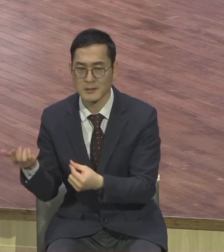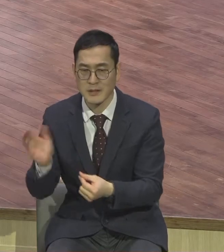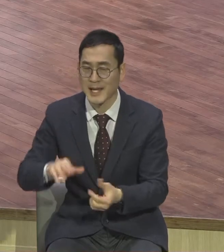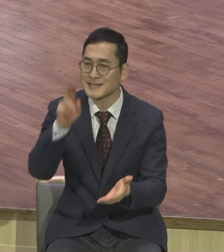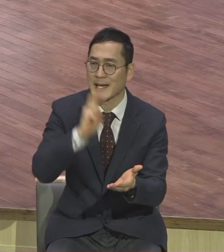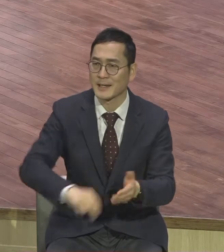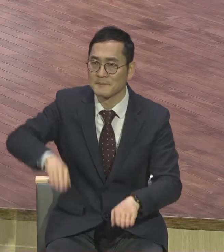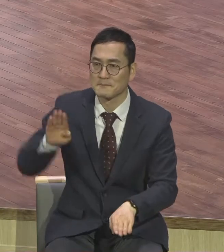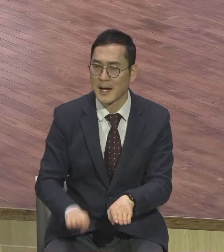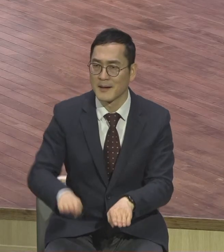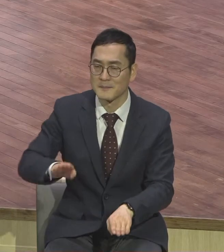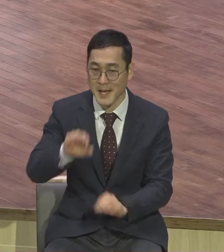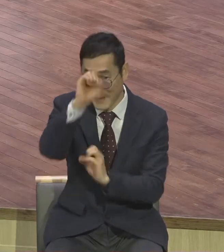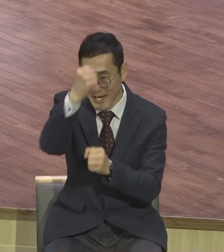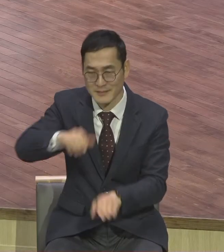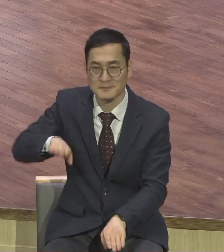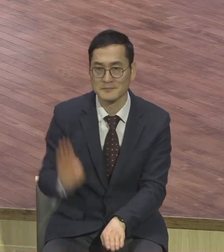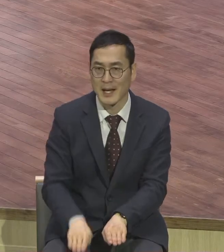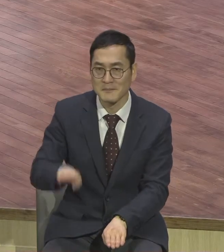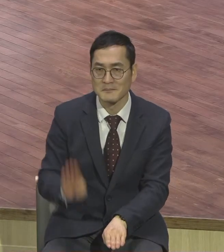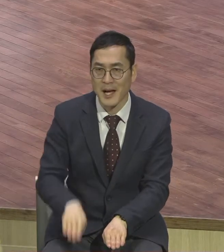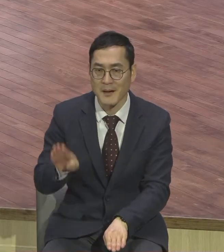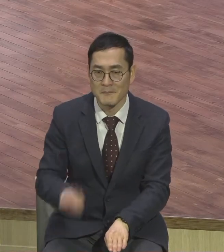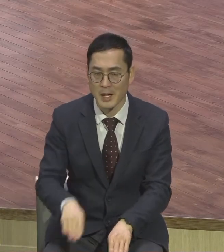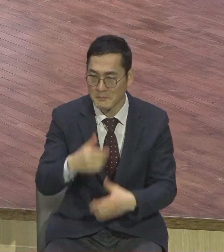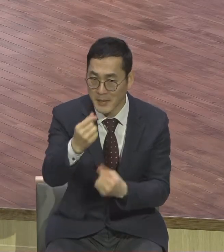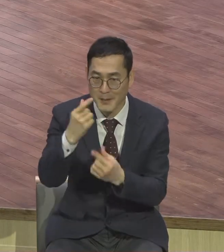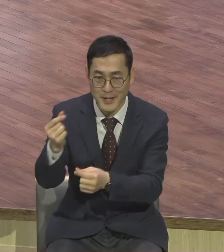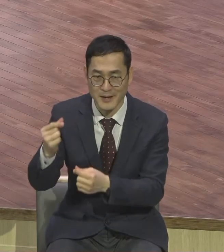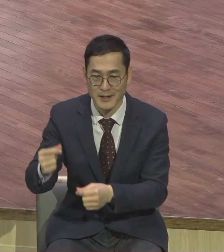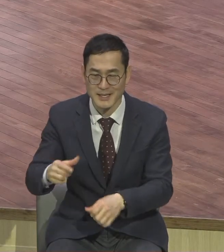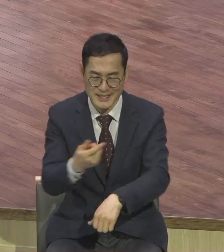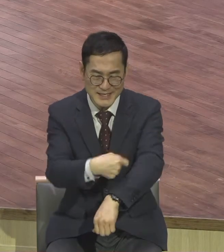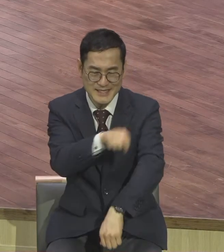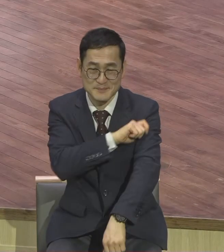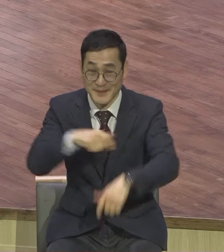소리가 말이에요. 이거 스페인의 뭡니까?